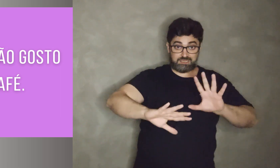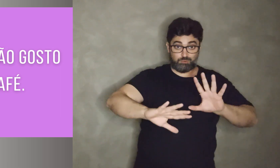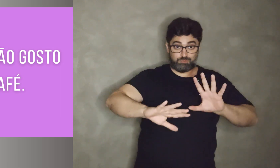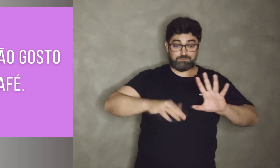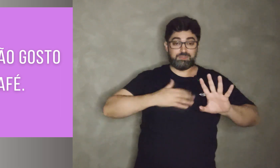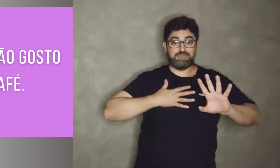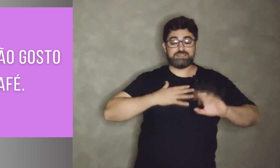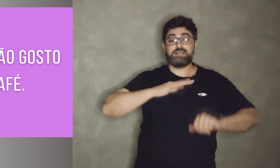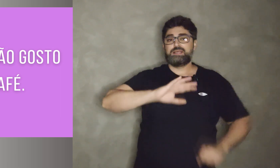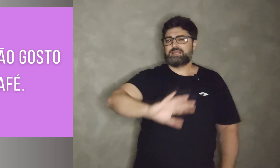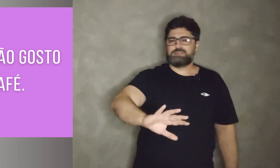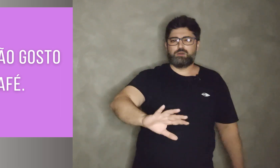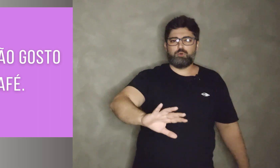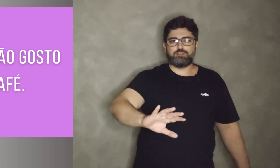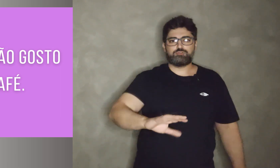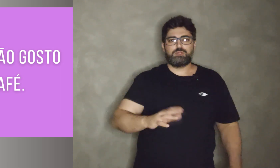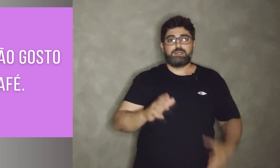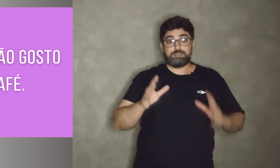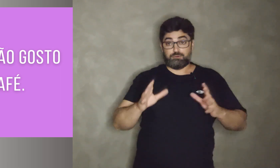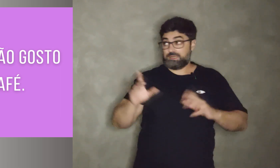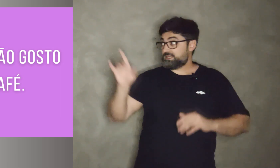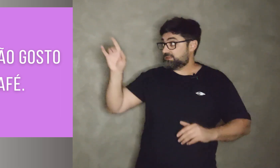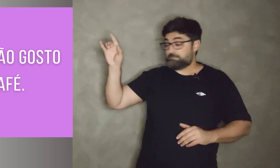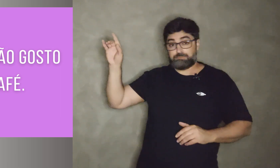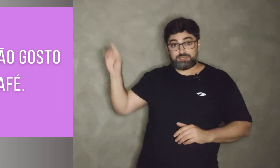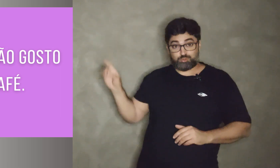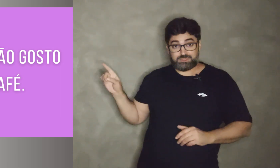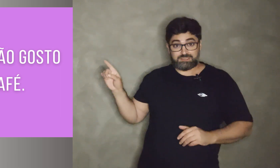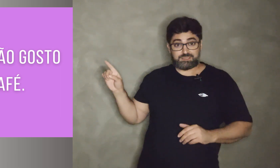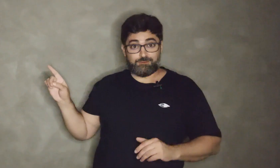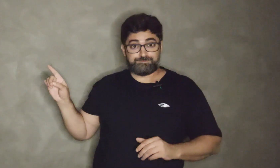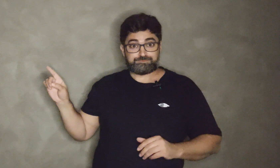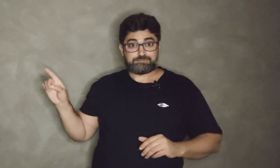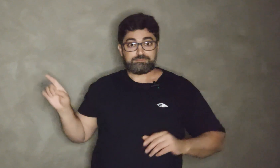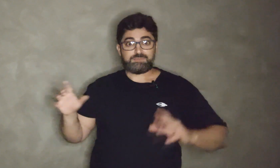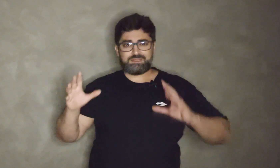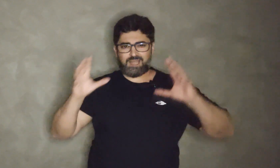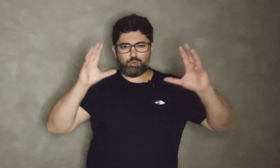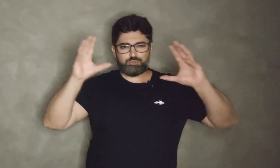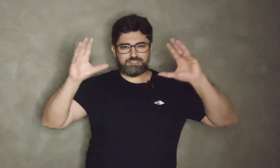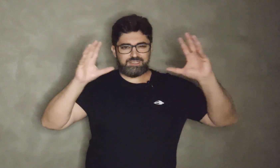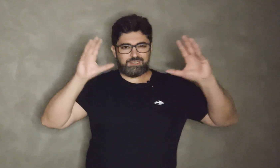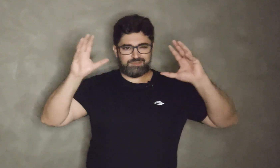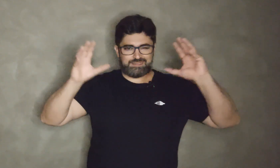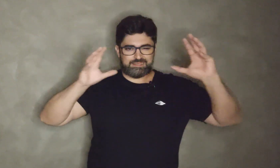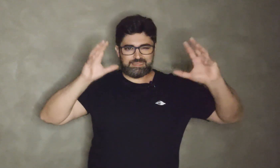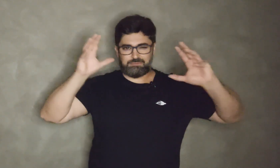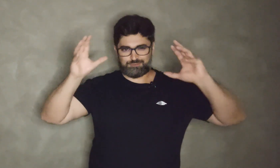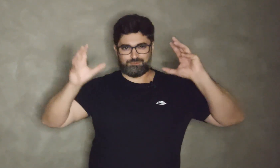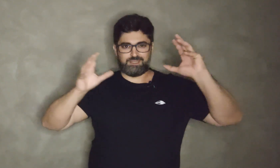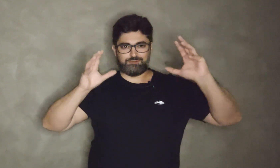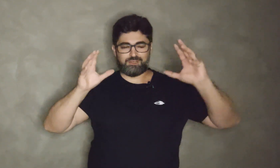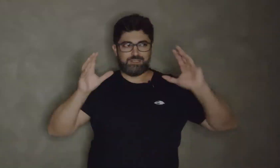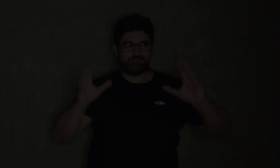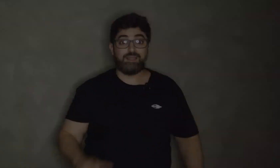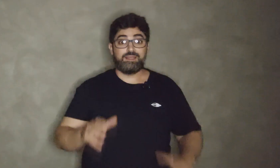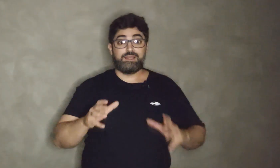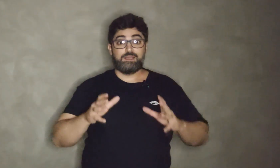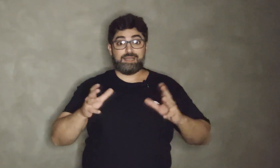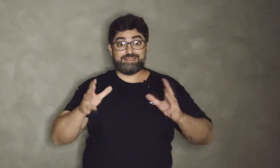negação, beleza? Não gosto. Então, olha aqui. Prestou atenção? Tá conseguindo entender mais ou menos? A ideia